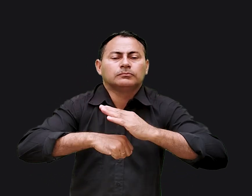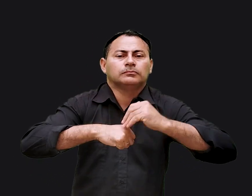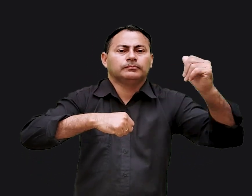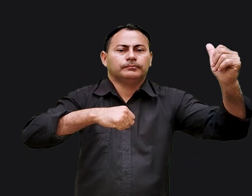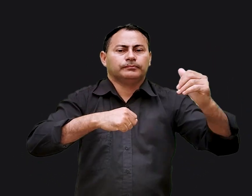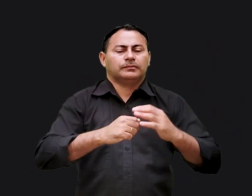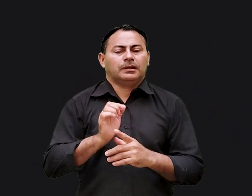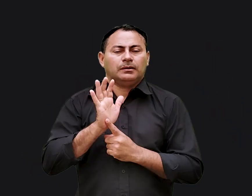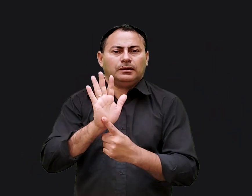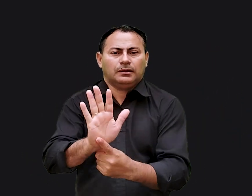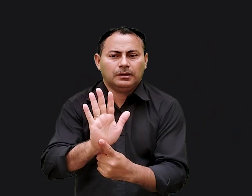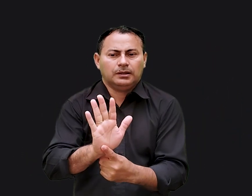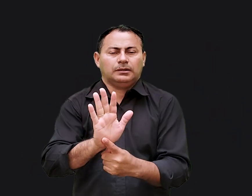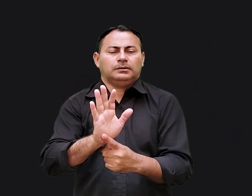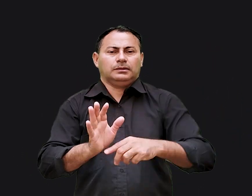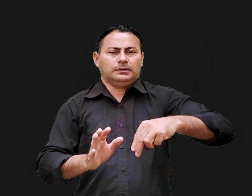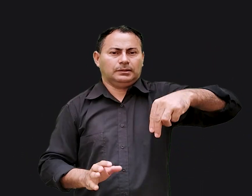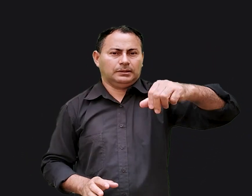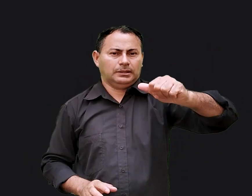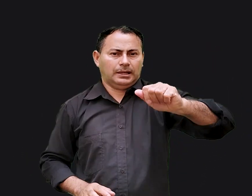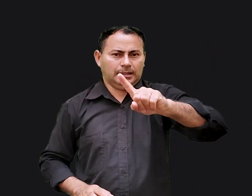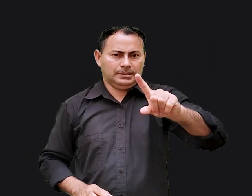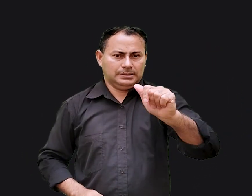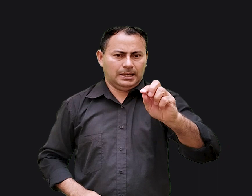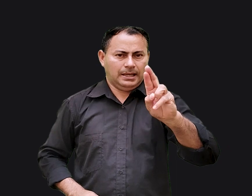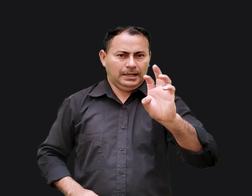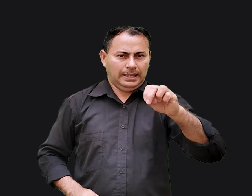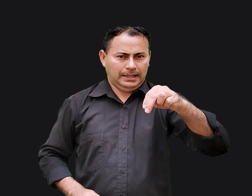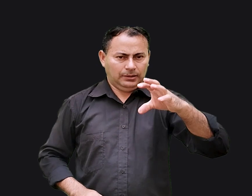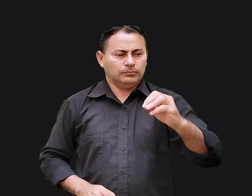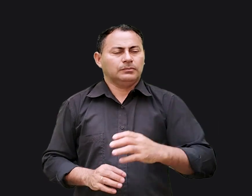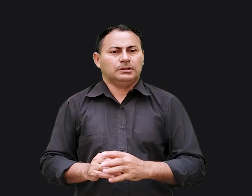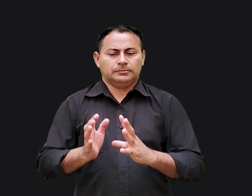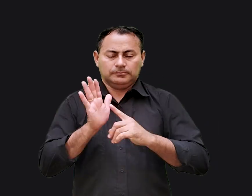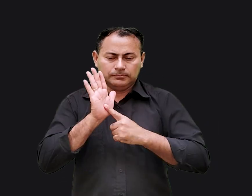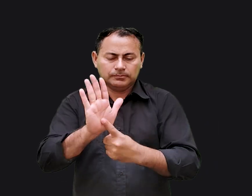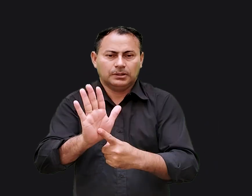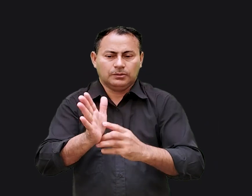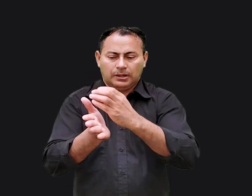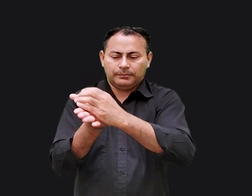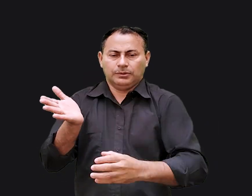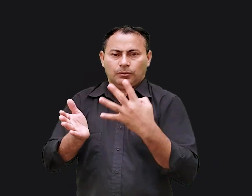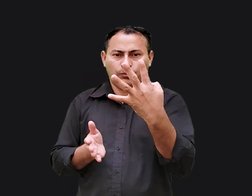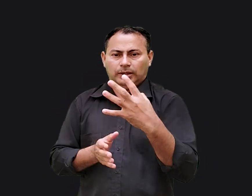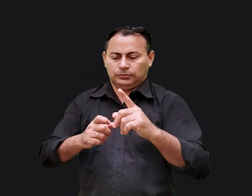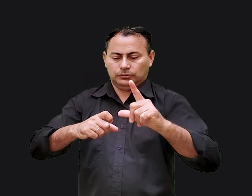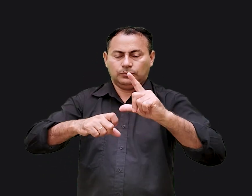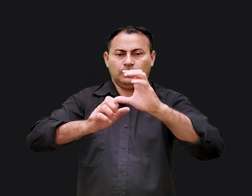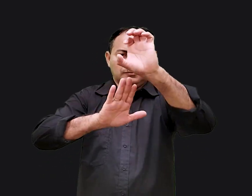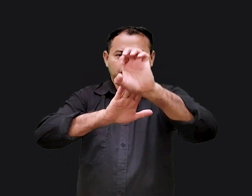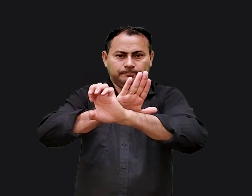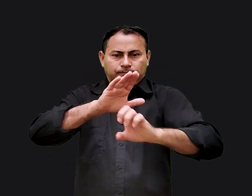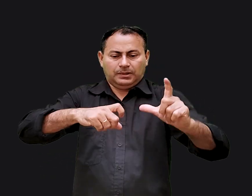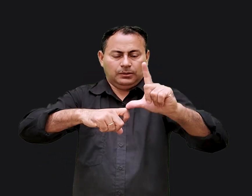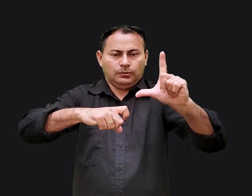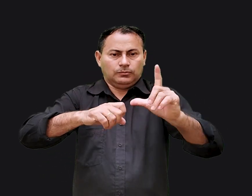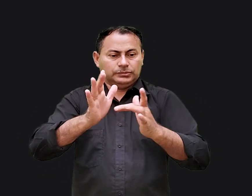chamado Manifesto do Nazareno. Este manifesto está registrado no capítulo 4 de Lucas. Jesus foi